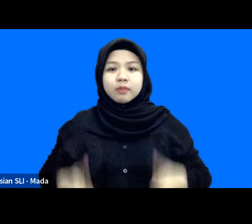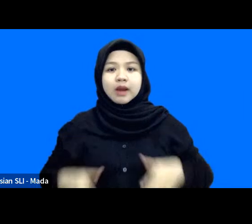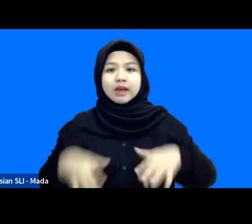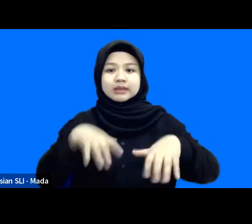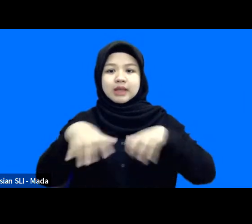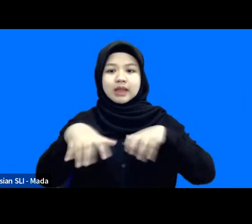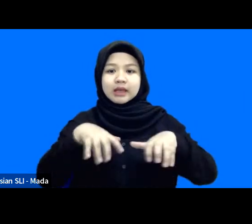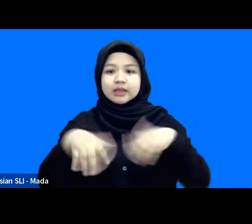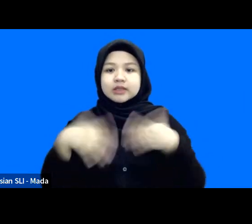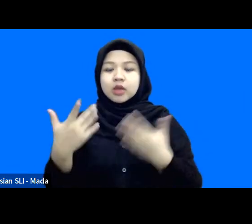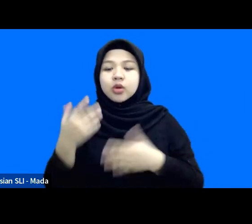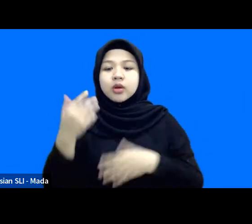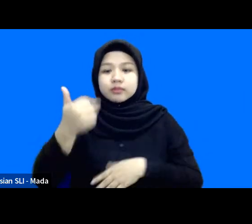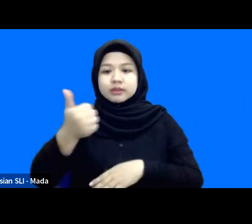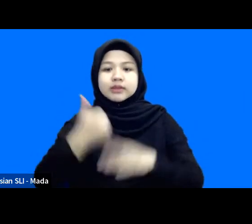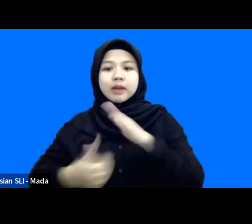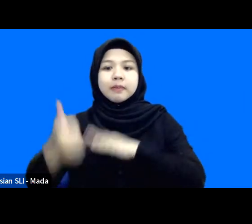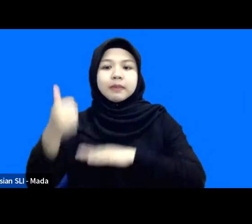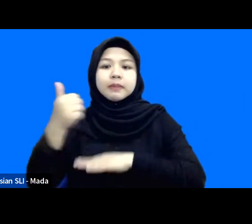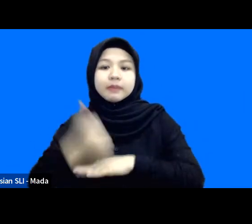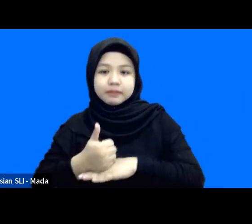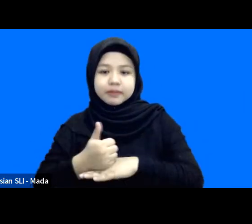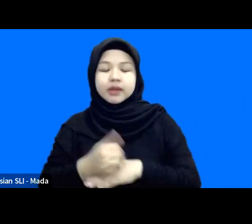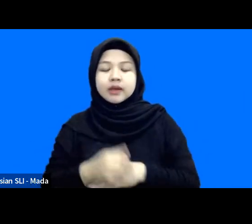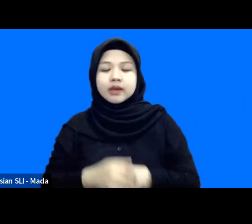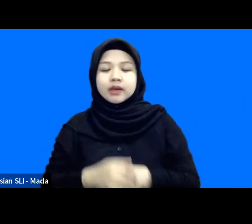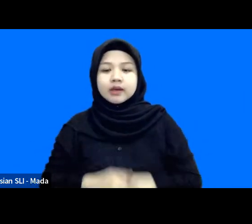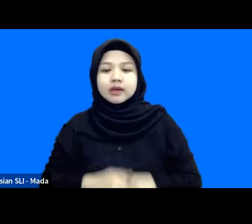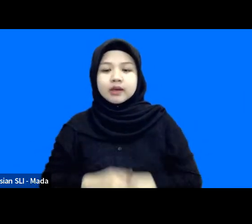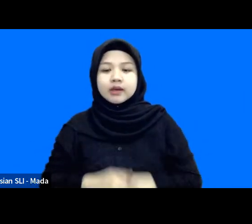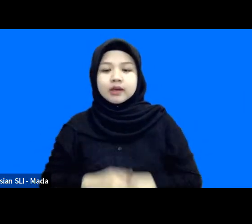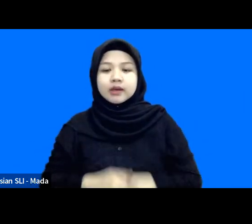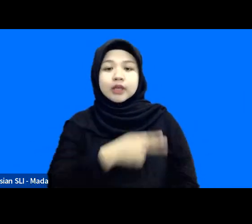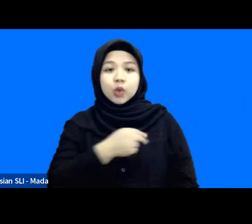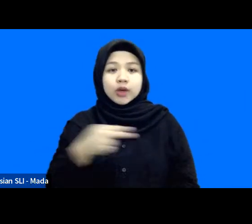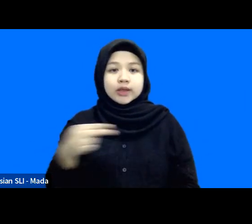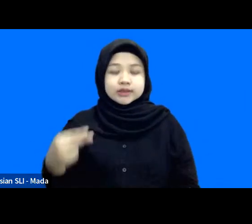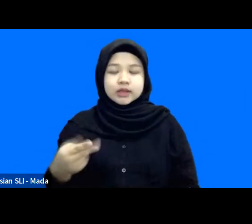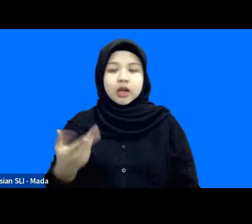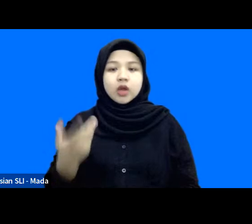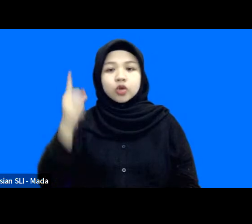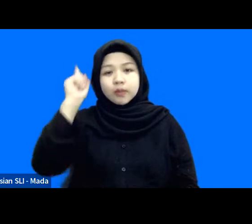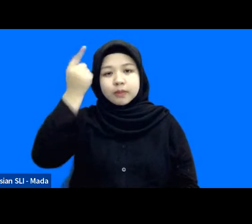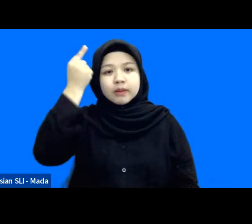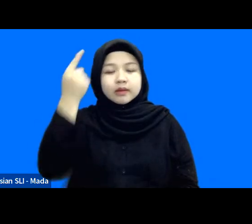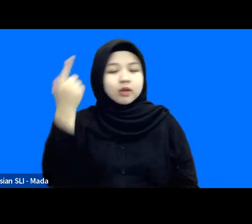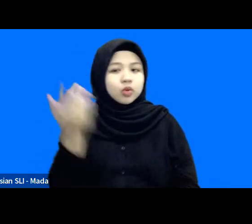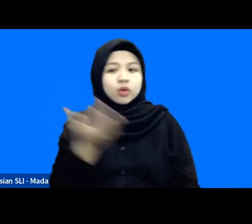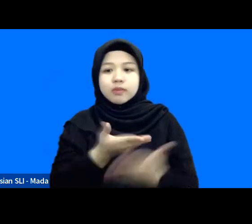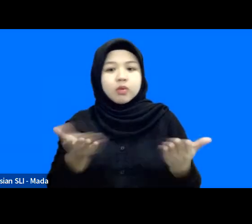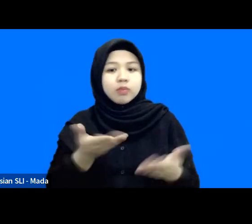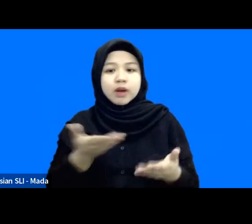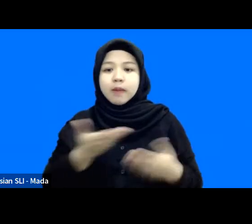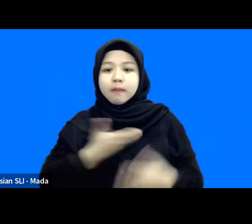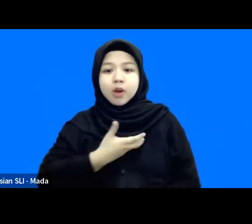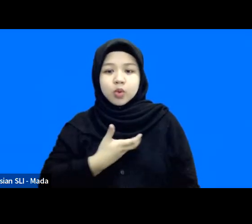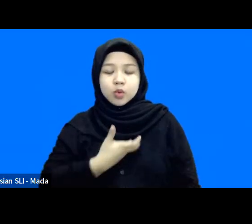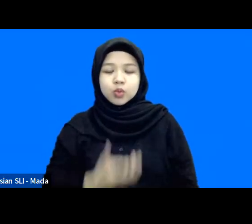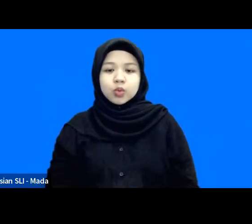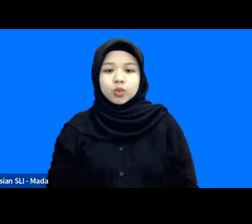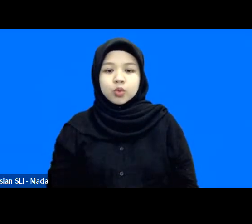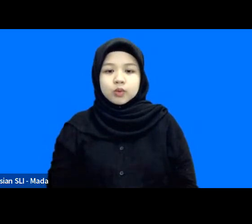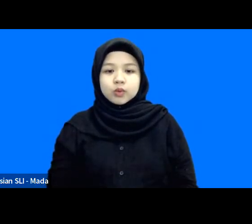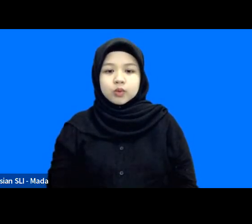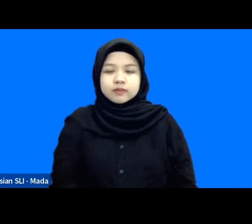bahkan kepemimpinan di negara kita, di sektor pemerintahan atau dimanapun yang mereka mau. Jadi